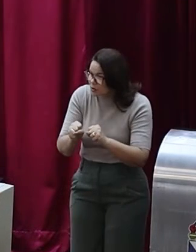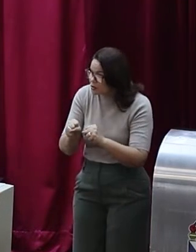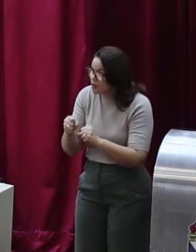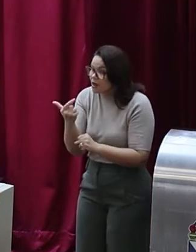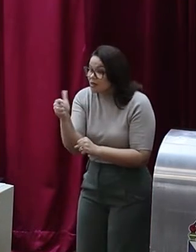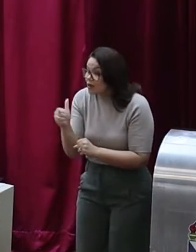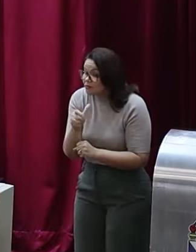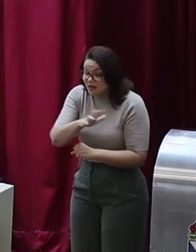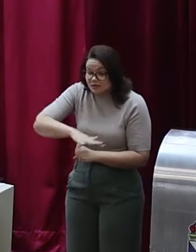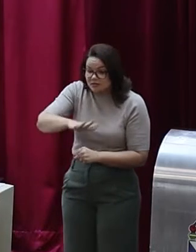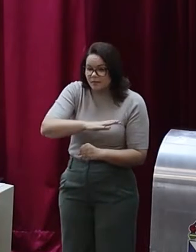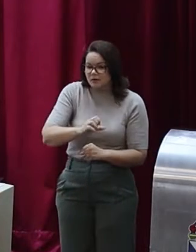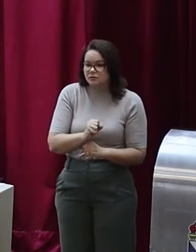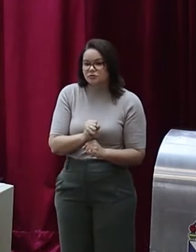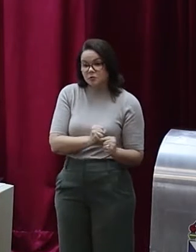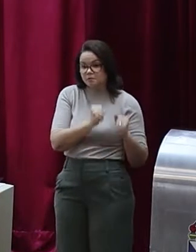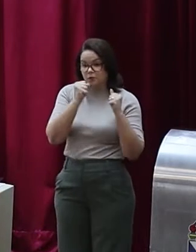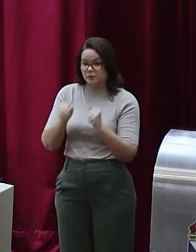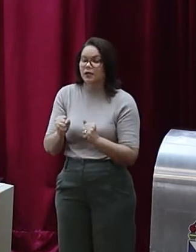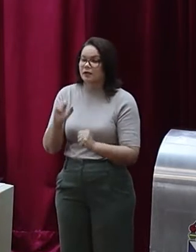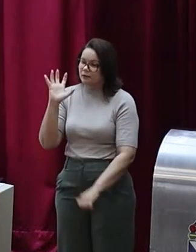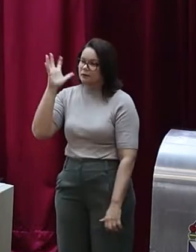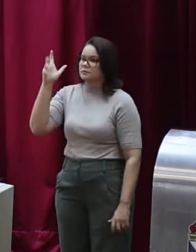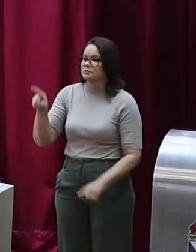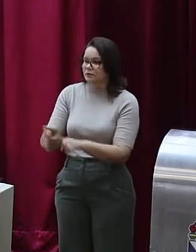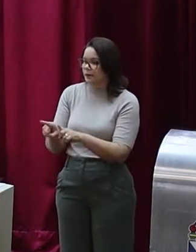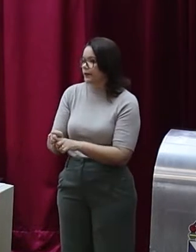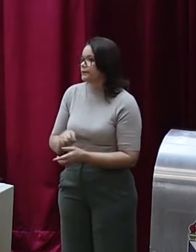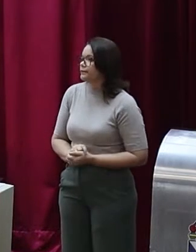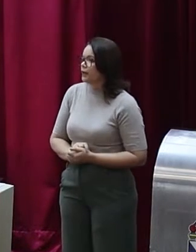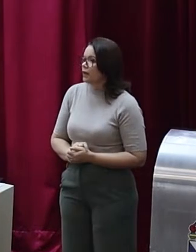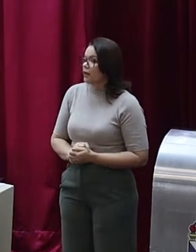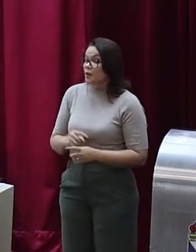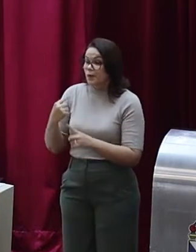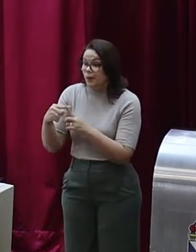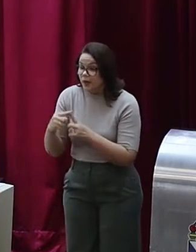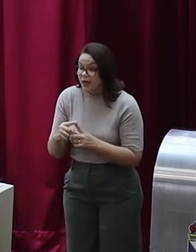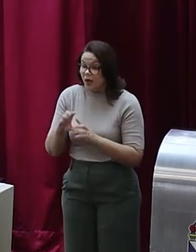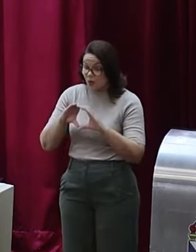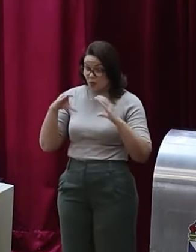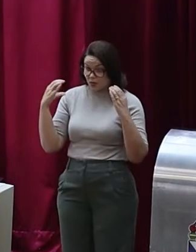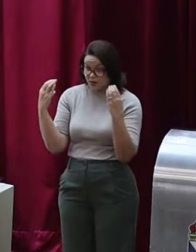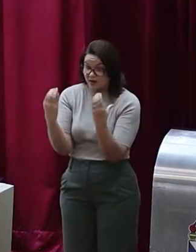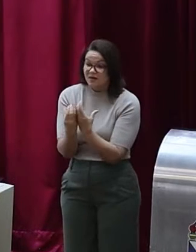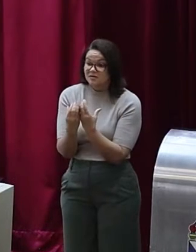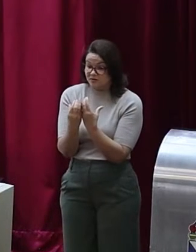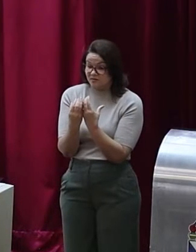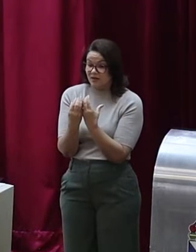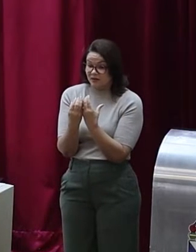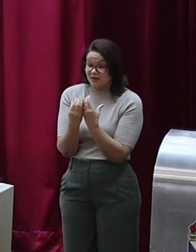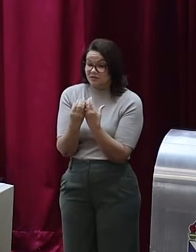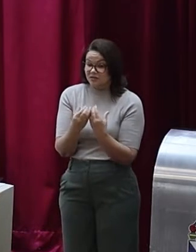ocupem espaços de poder e decisão. E talvez o exemplo mais prototípico disso é um Congresso Nacional com 513